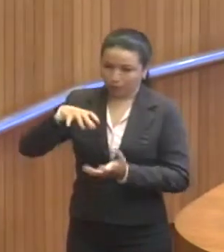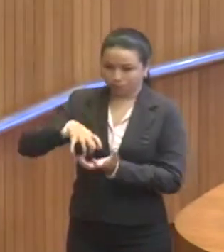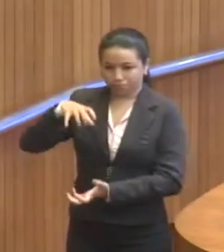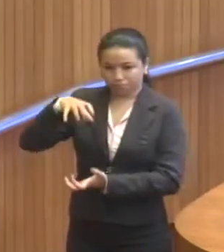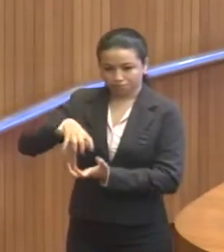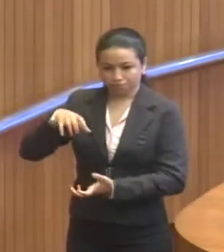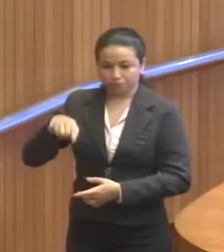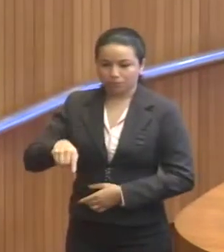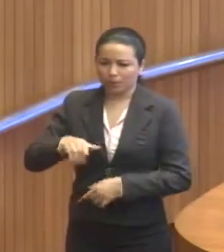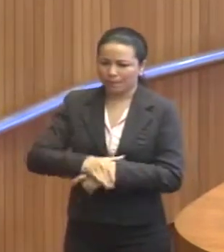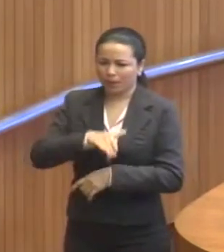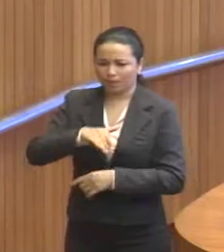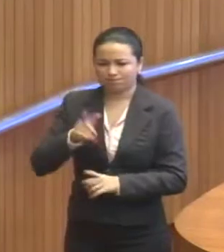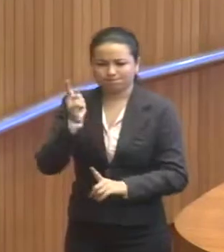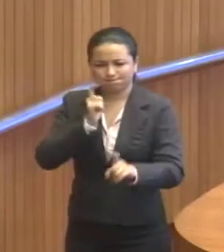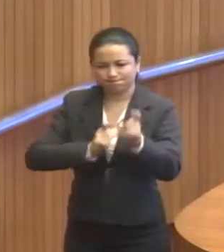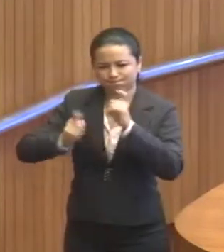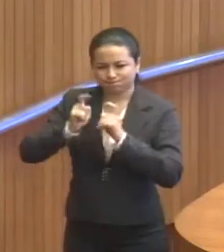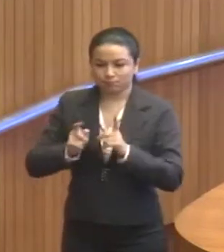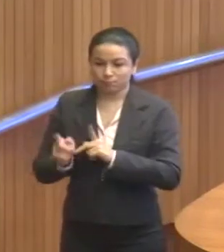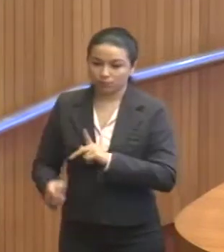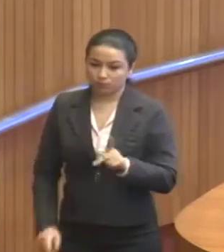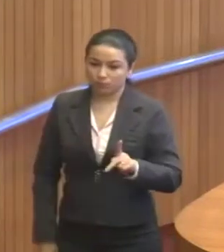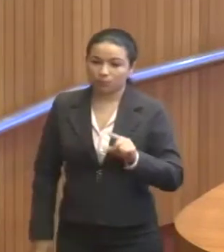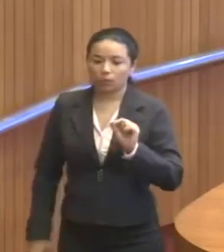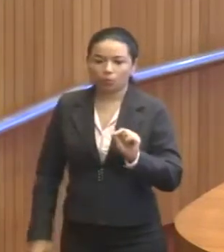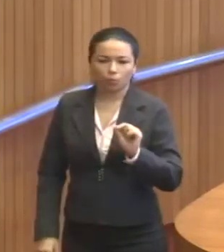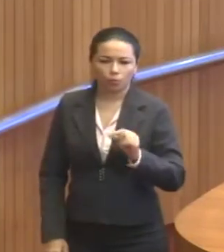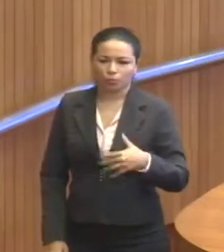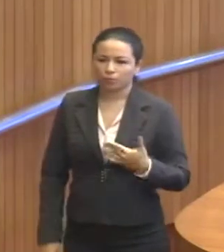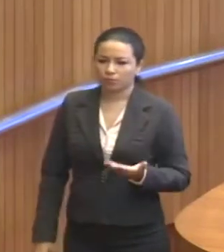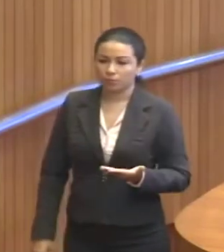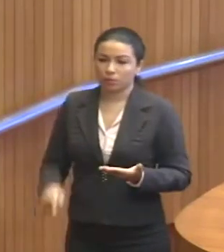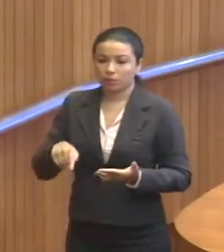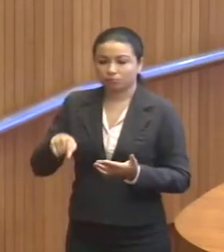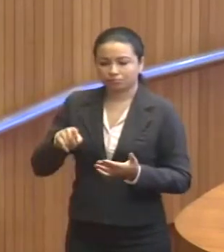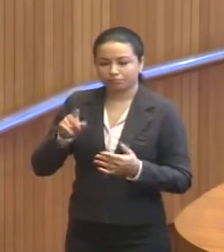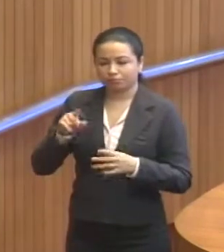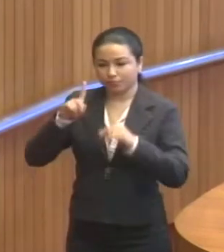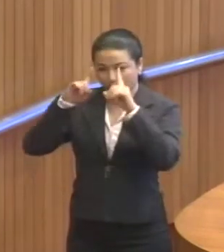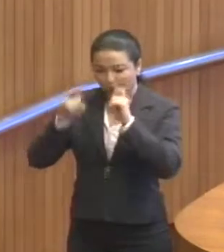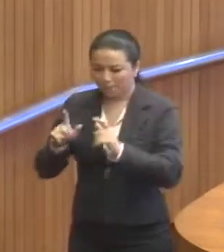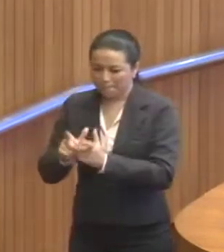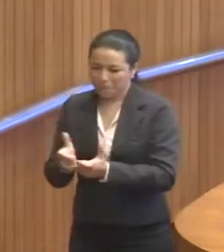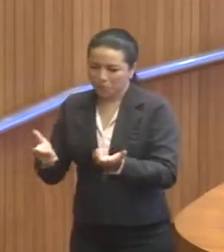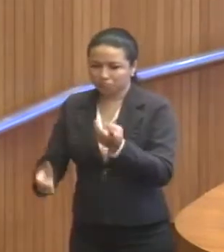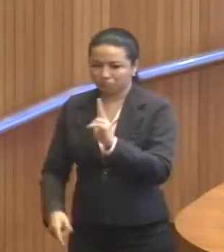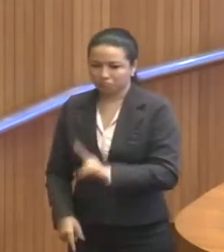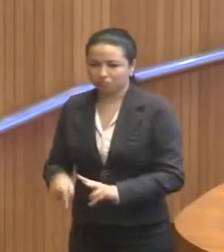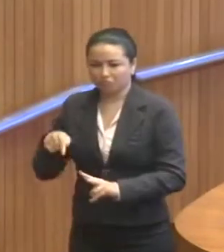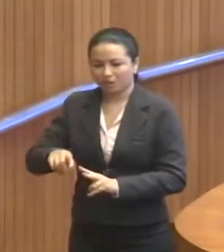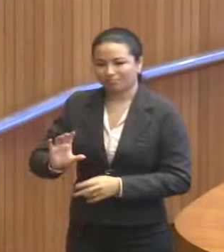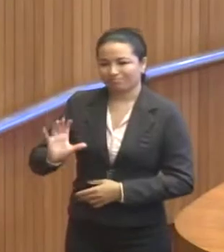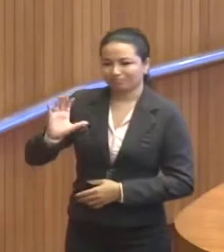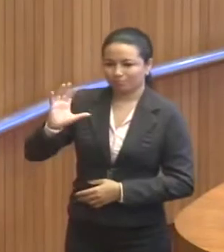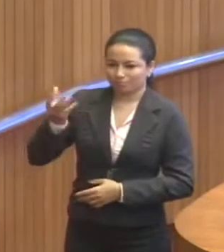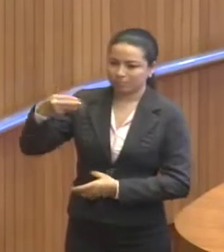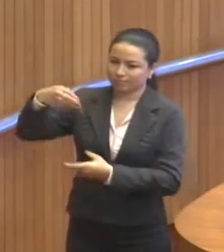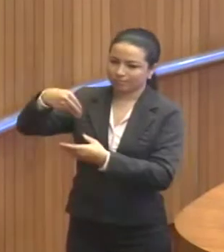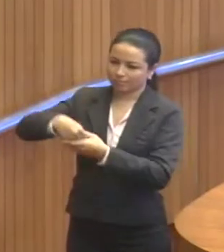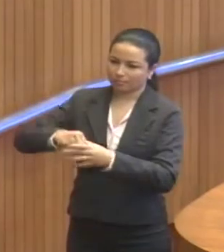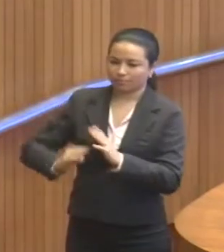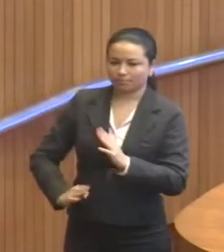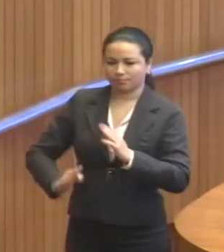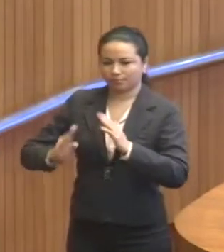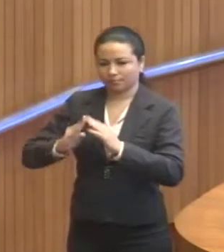das grandes preocupações, presidente, é exatamente porque essa violência, em sua maioria das vezes, acontece